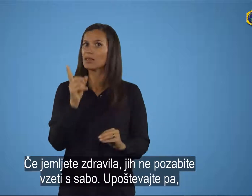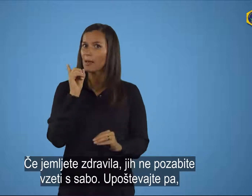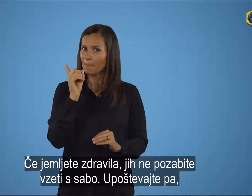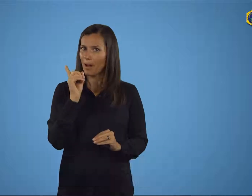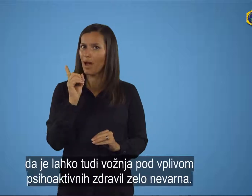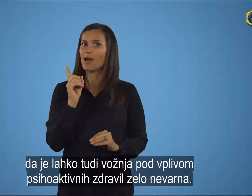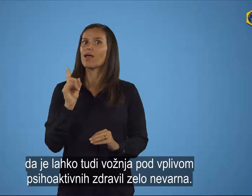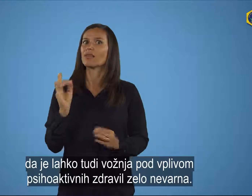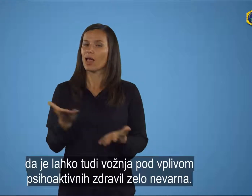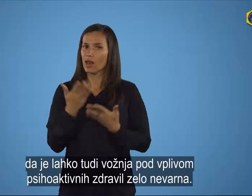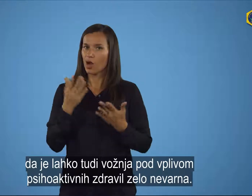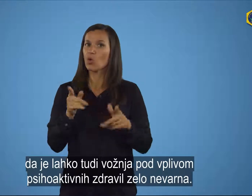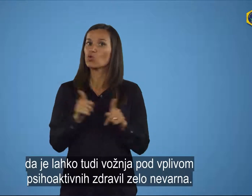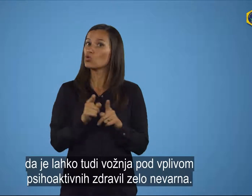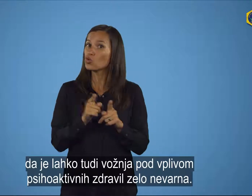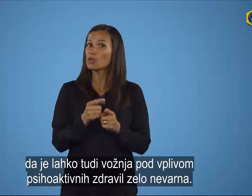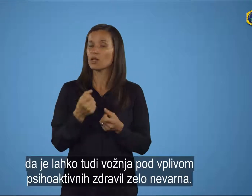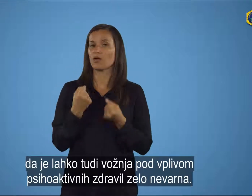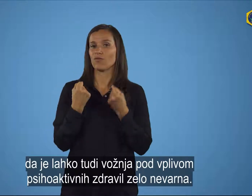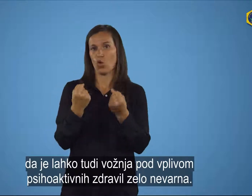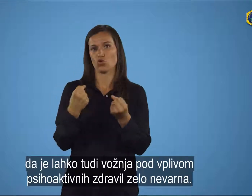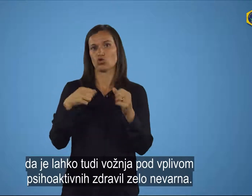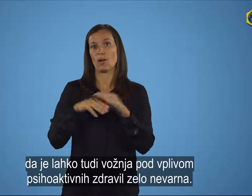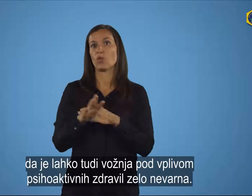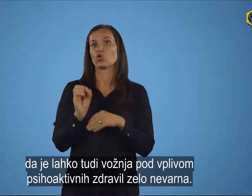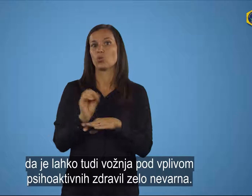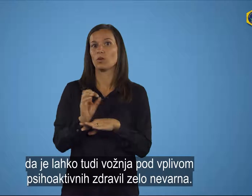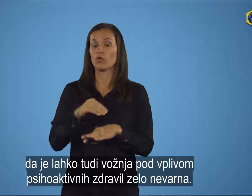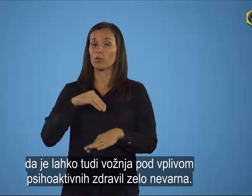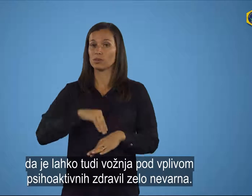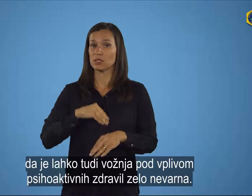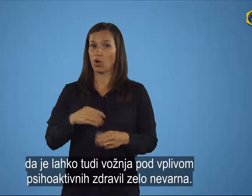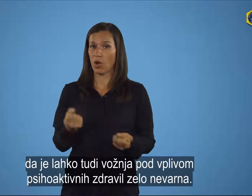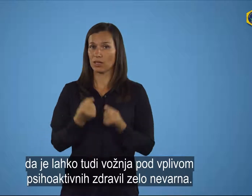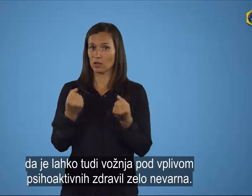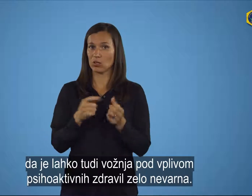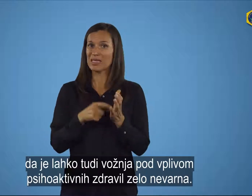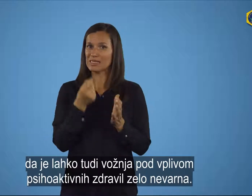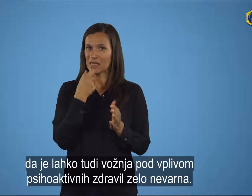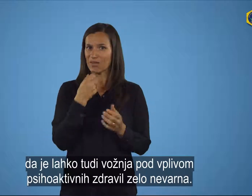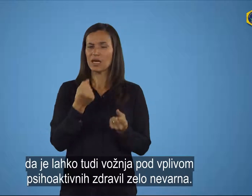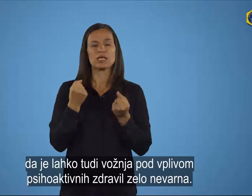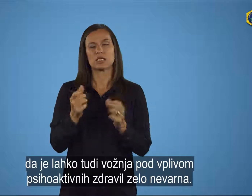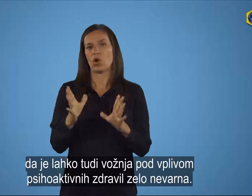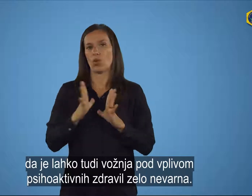Upoštevajte pa, da je lahko tudi vožnja pod vplivom psihoaktivnih zdravil zelo nevarna.